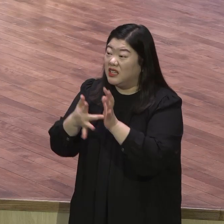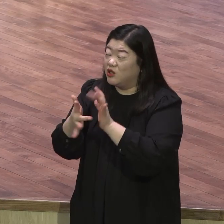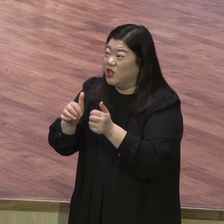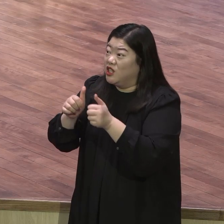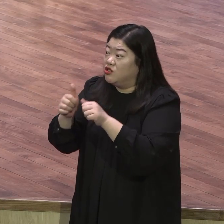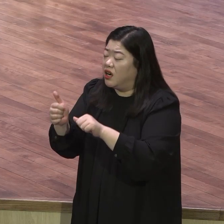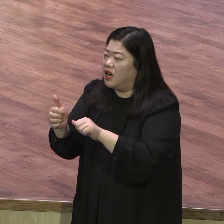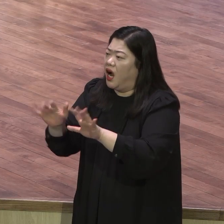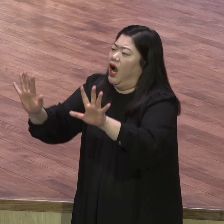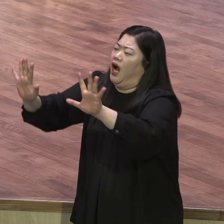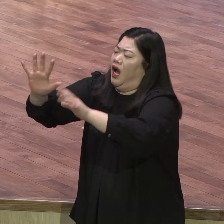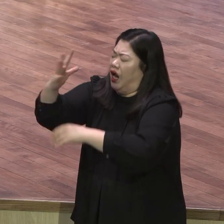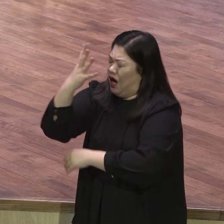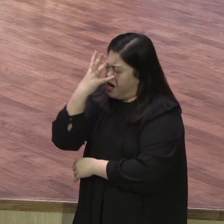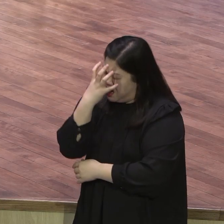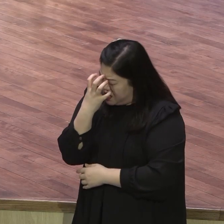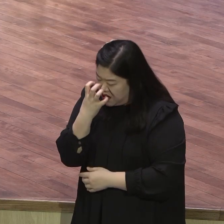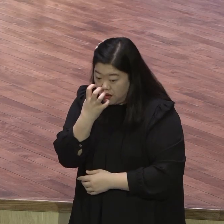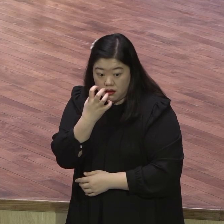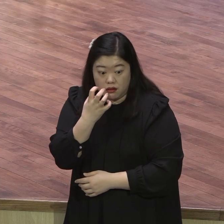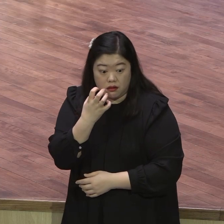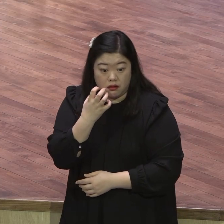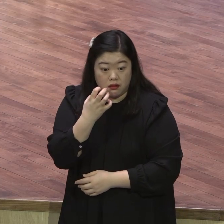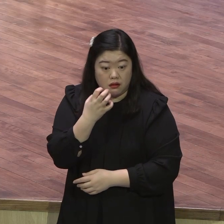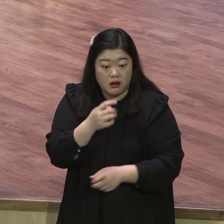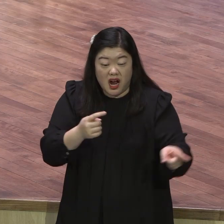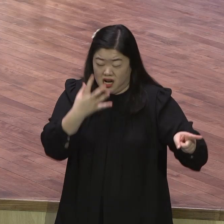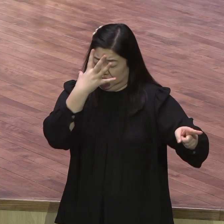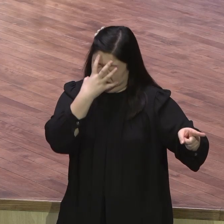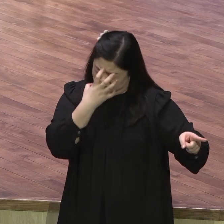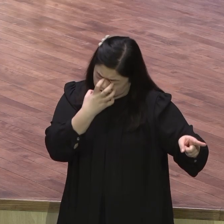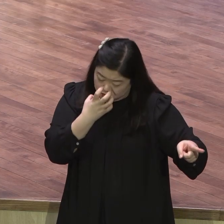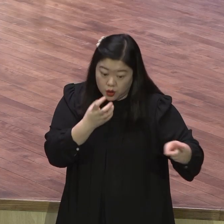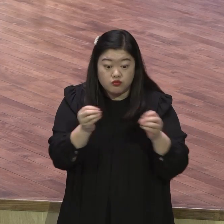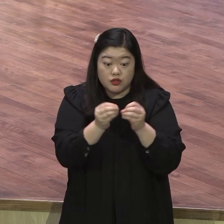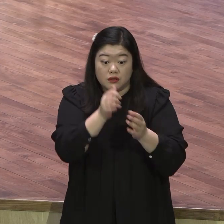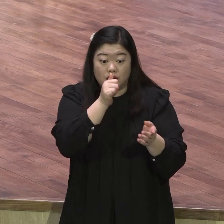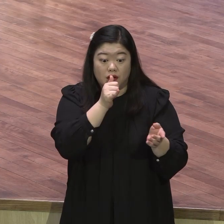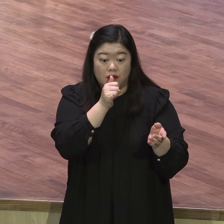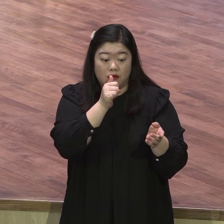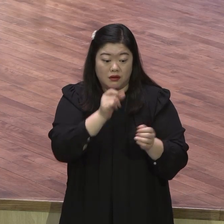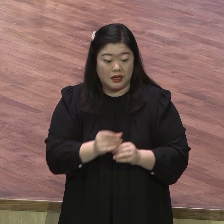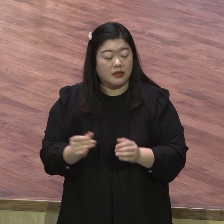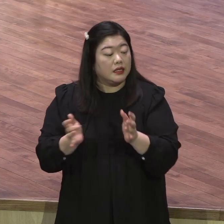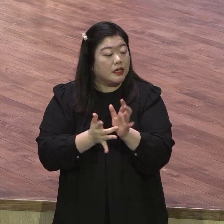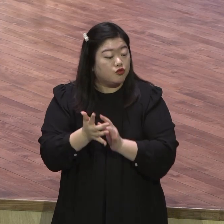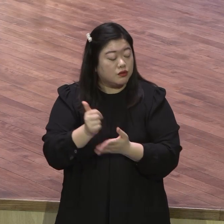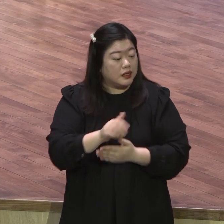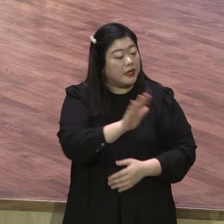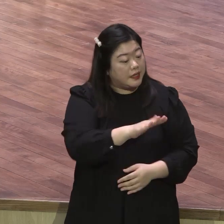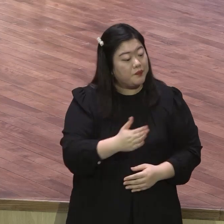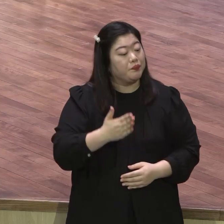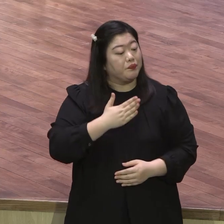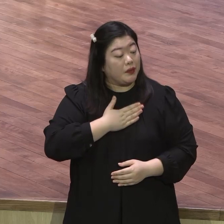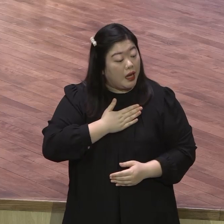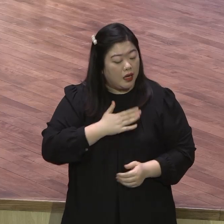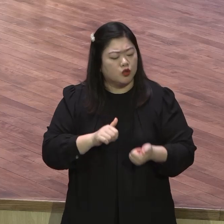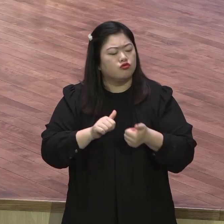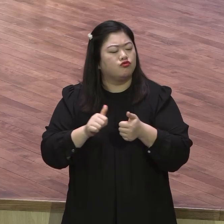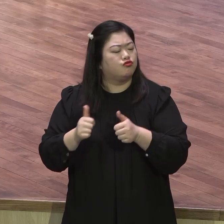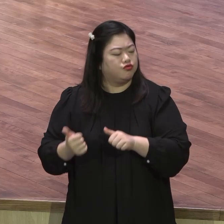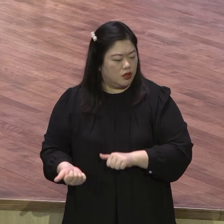근심했다라고 표현하고 있어요. 매우 근심했다. 예수님은 분명히 죽음만 말씀하신 것이